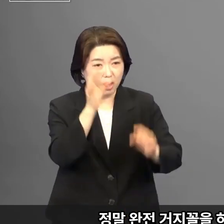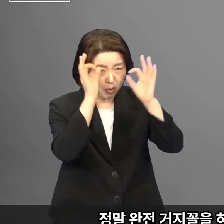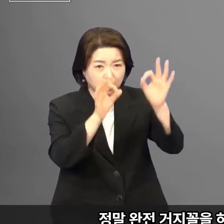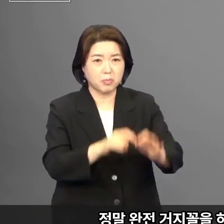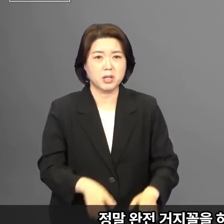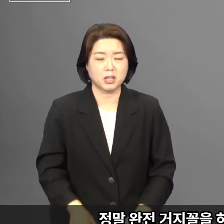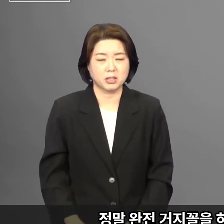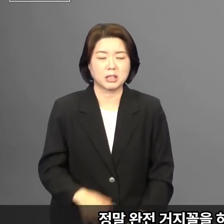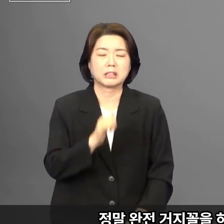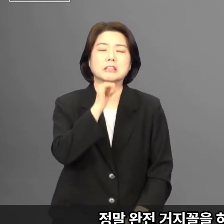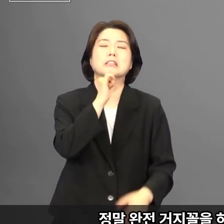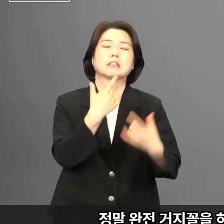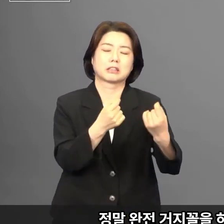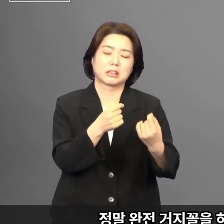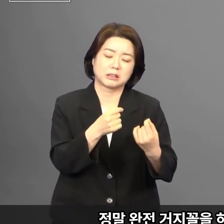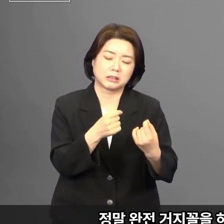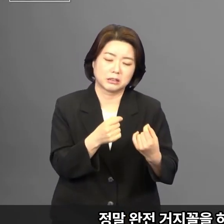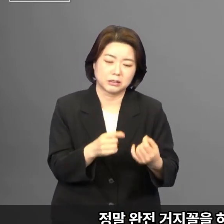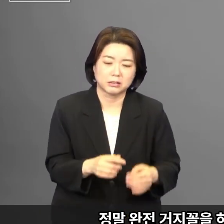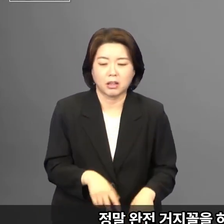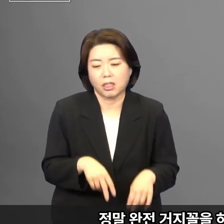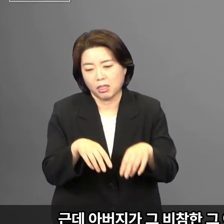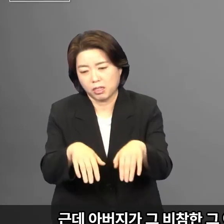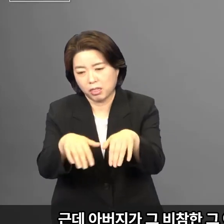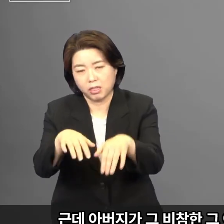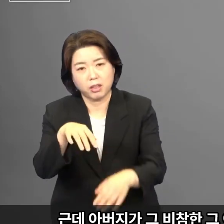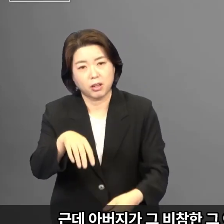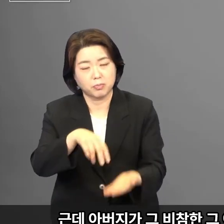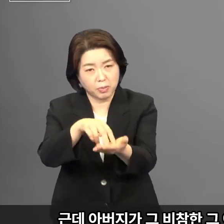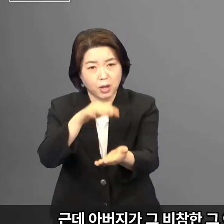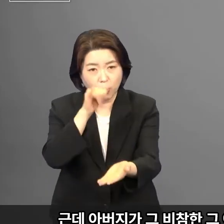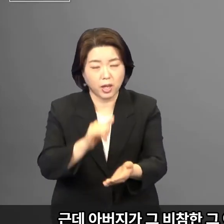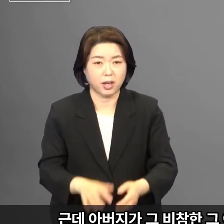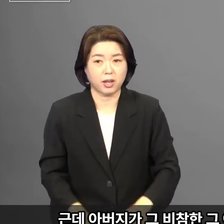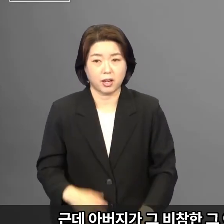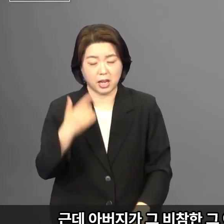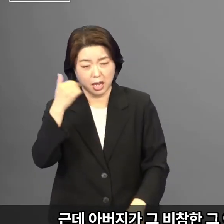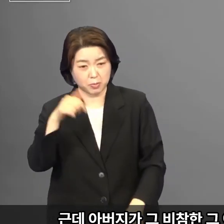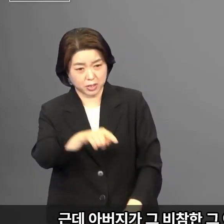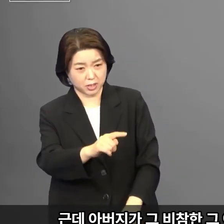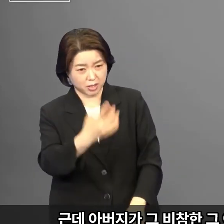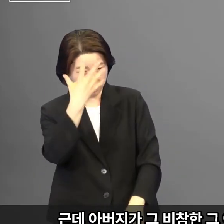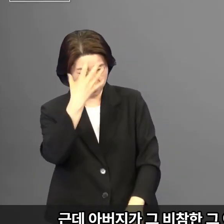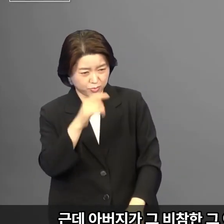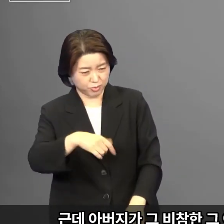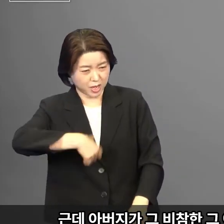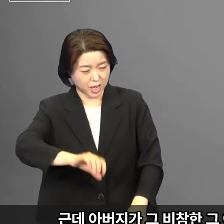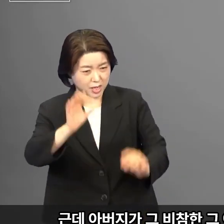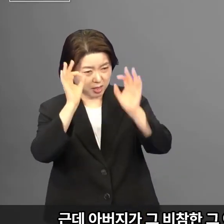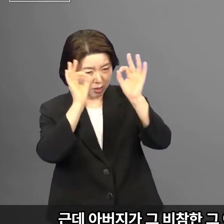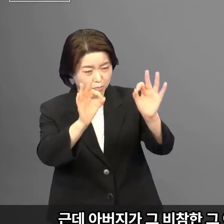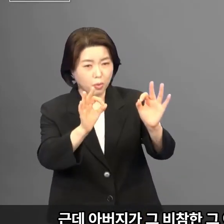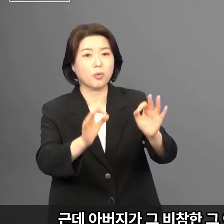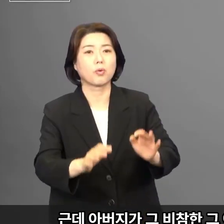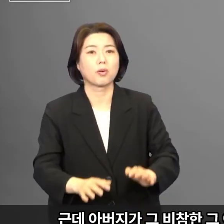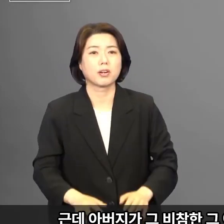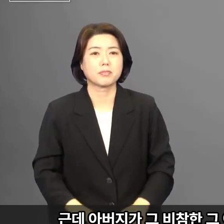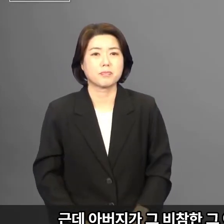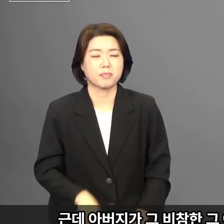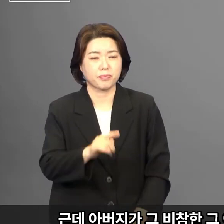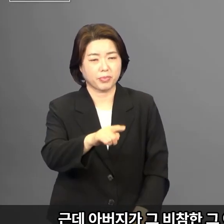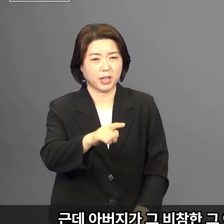정말 완전 거짓거리를 하고 왔어요. 비참하게 왔어요. 근데 아버지가 그 비참한 그 아들을 보고